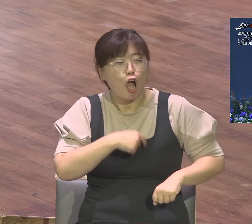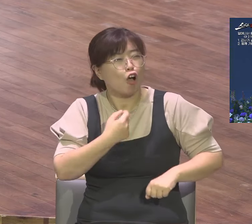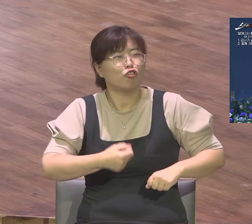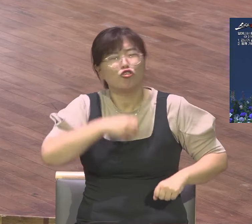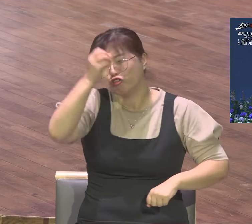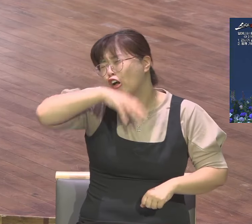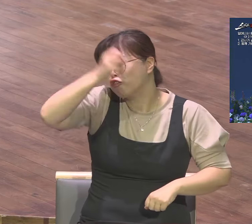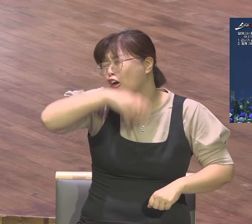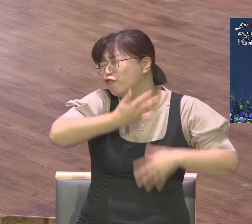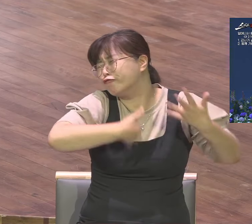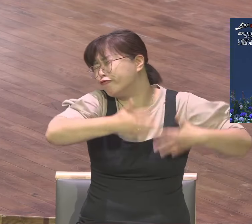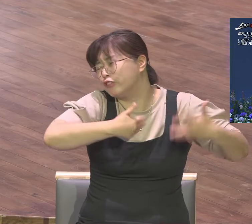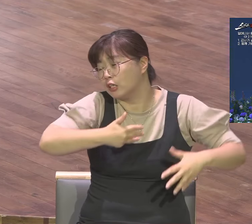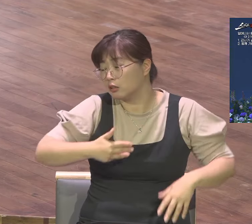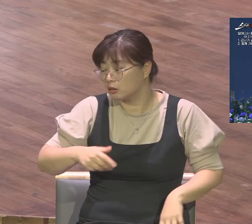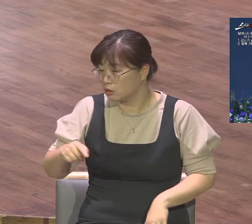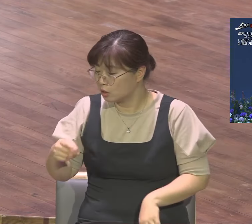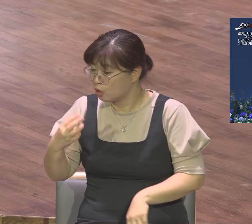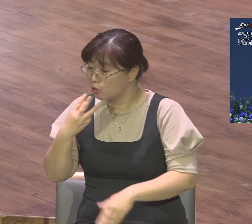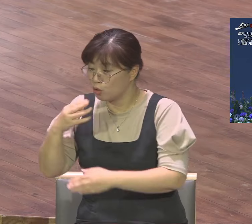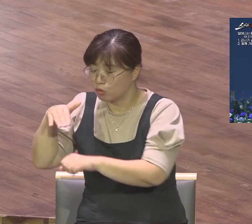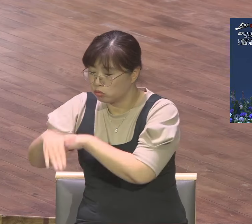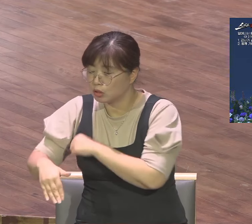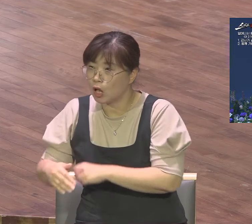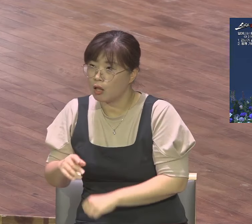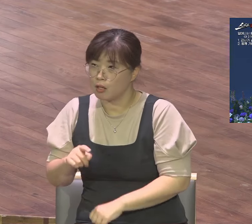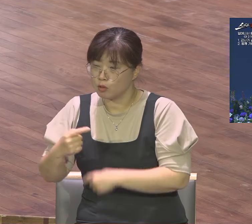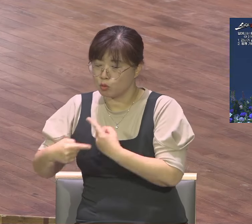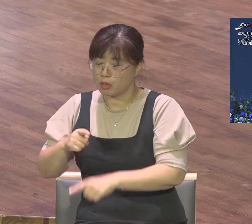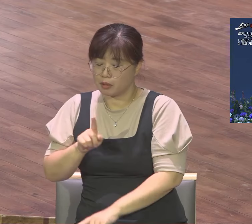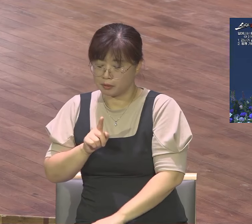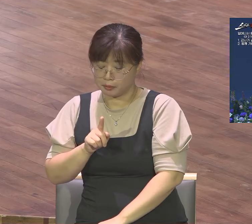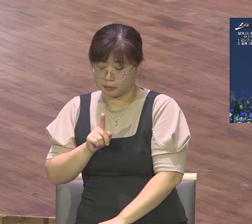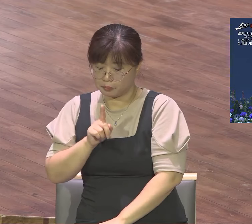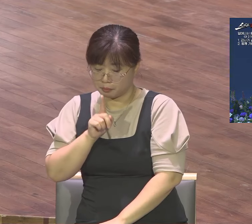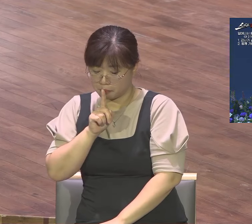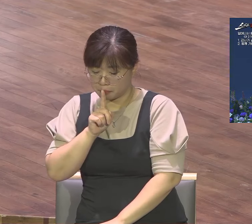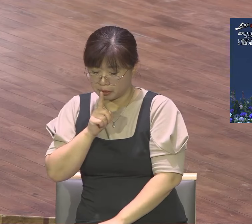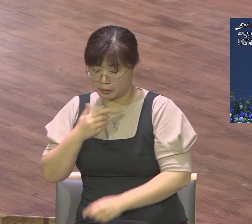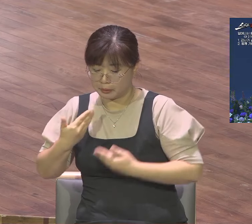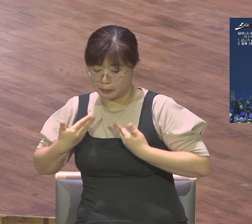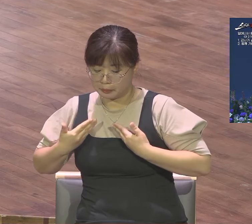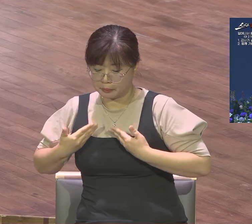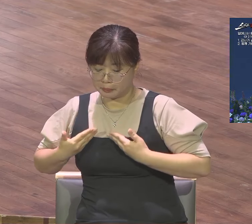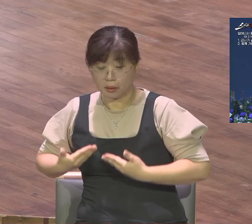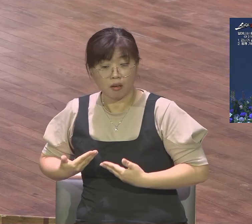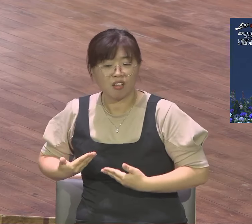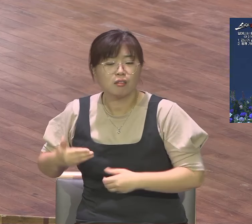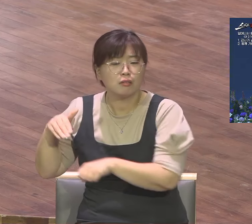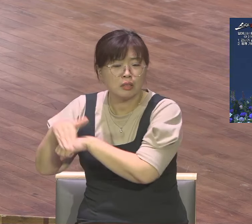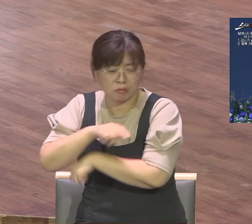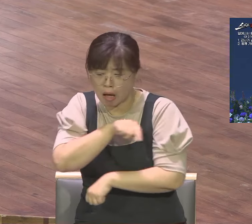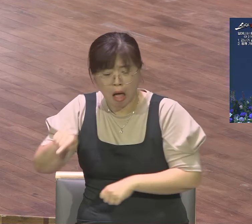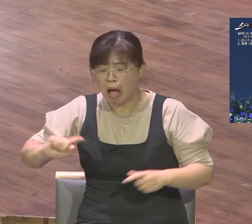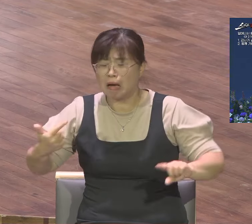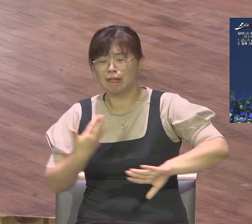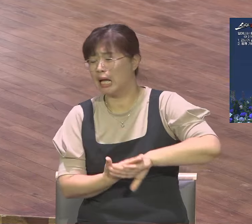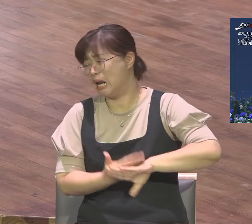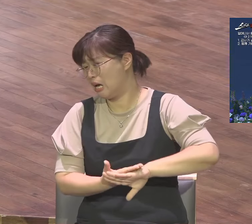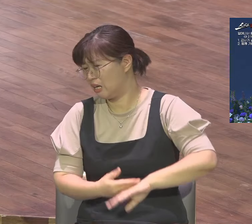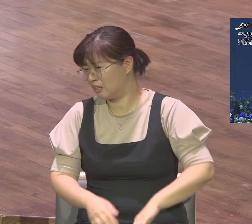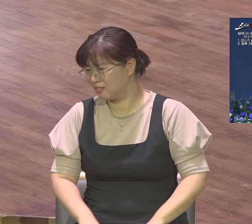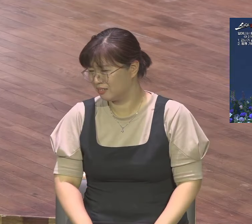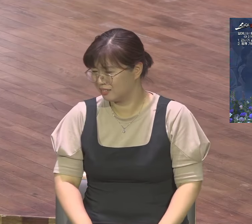맞다 틀린다 아니에요. 문화예요, 문화. 그 우리 태아볼요, 뭐 야 노래 부르고 했지만 속으로는 힘든 사람들